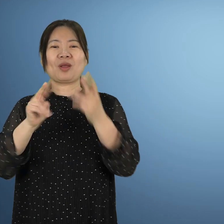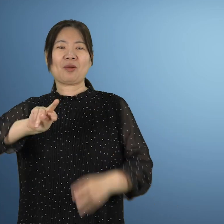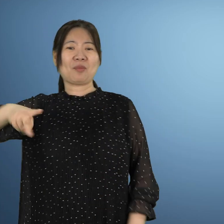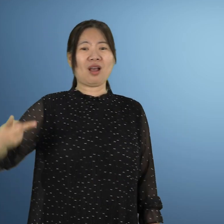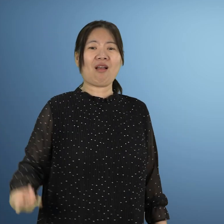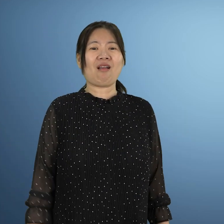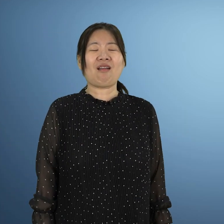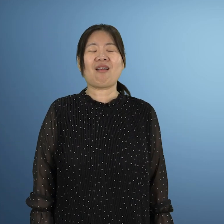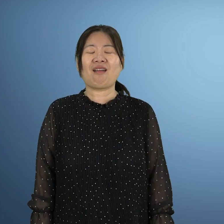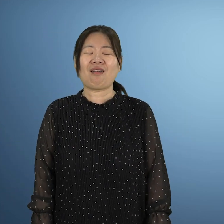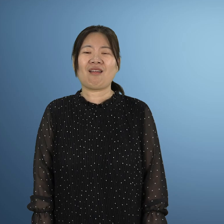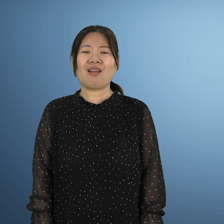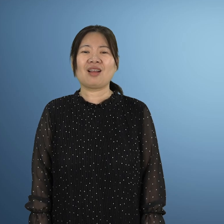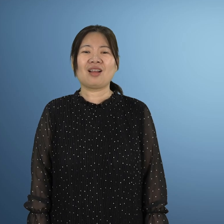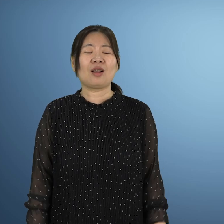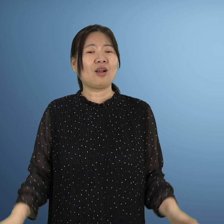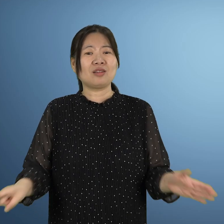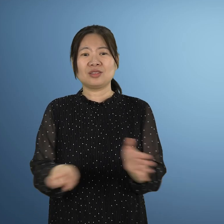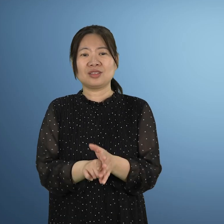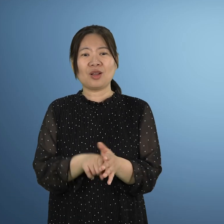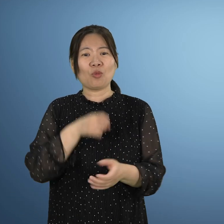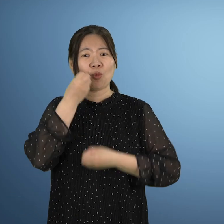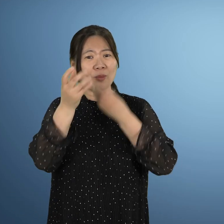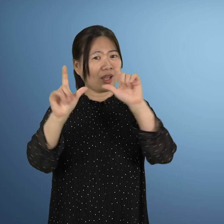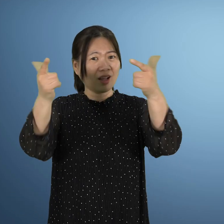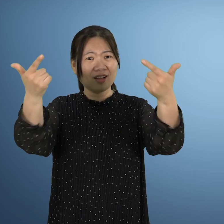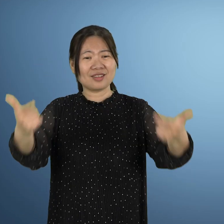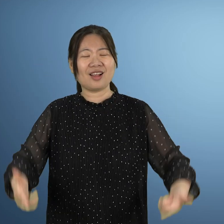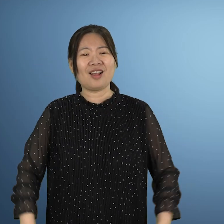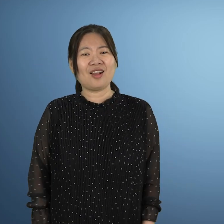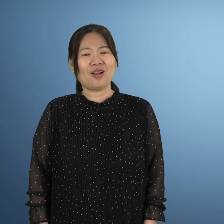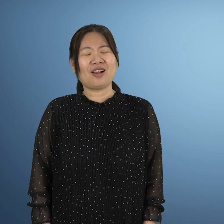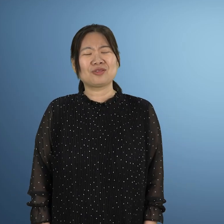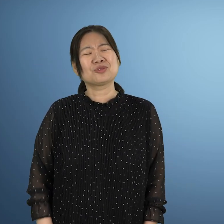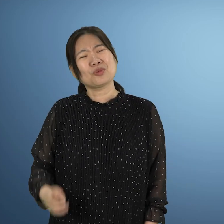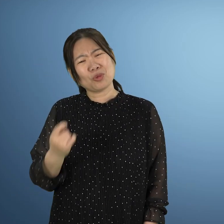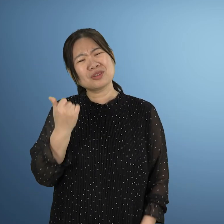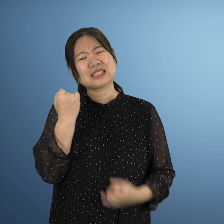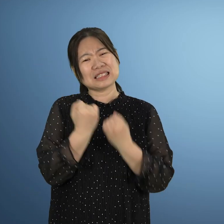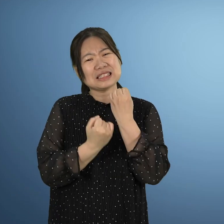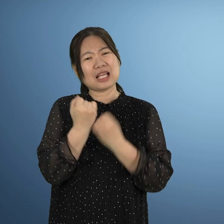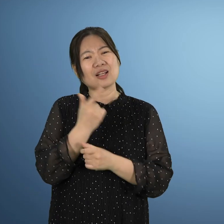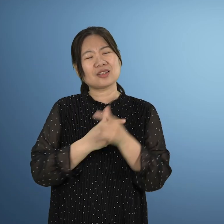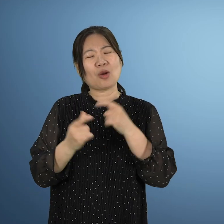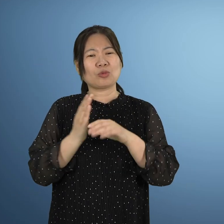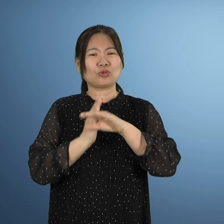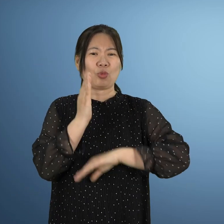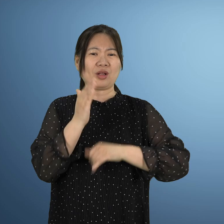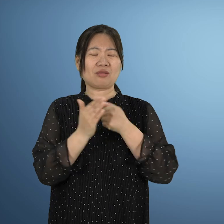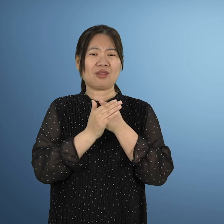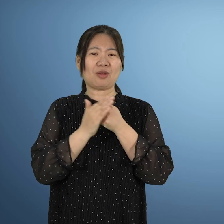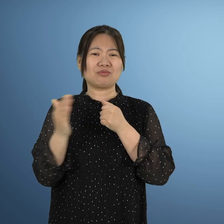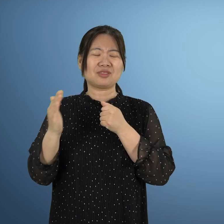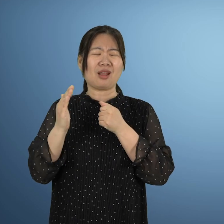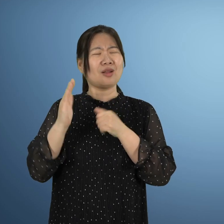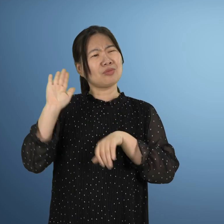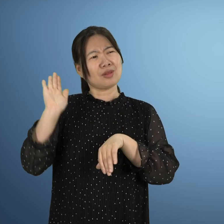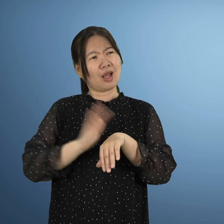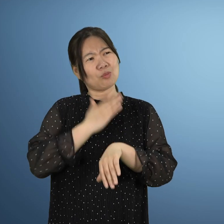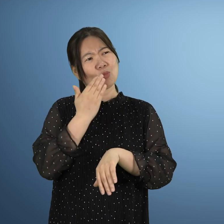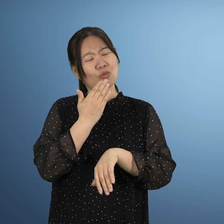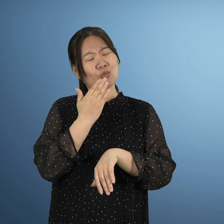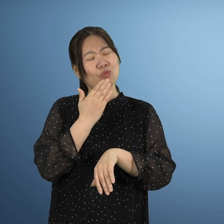바꿔놨어요. 이게 신앙 고백이 아니에요. 이게 너무 좀 의역을 심하게 해가지고 거의 오역에